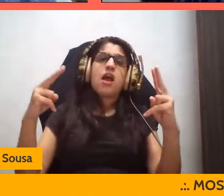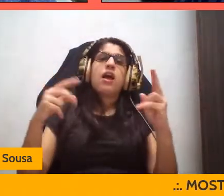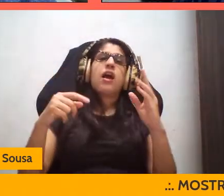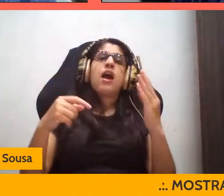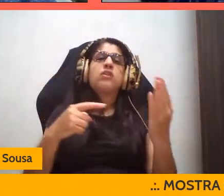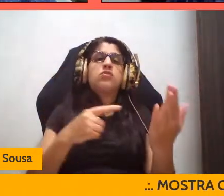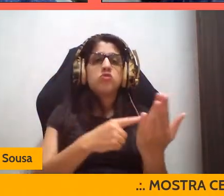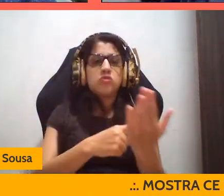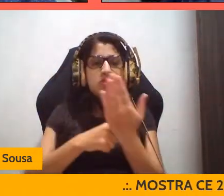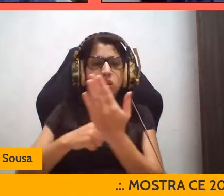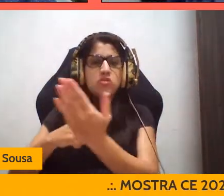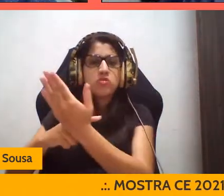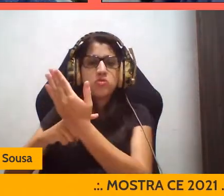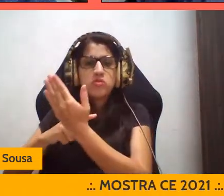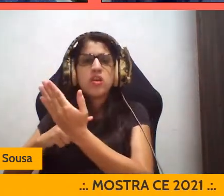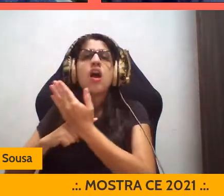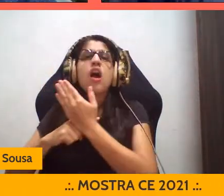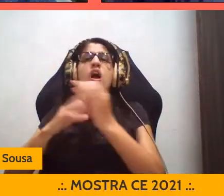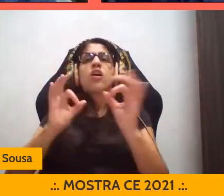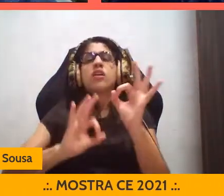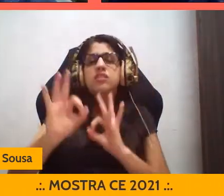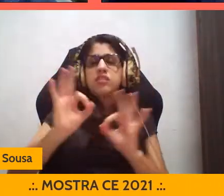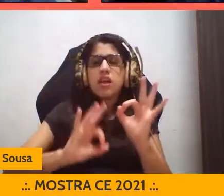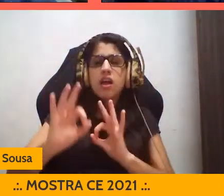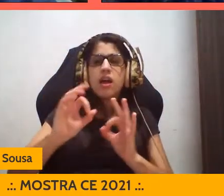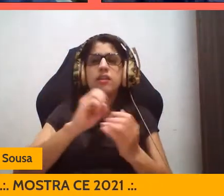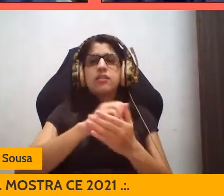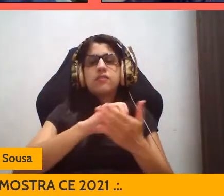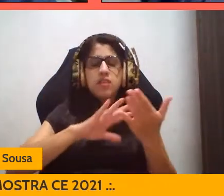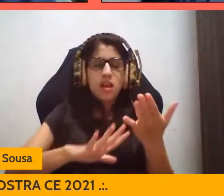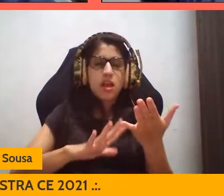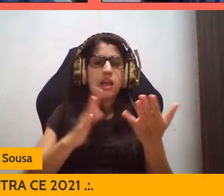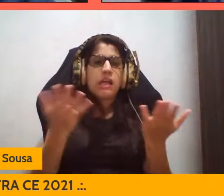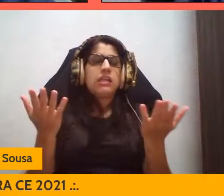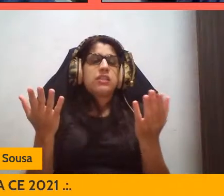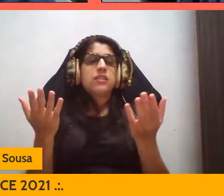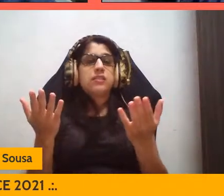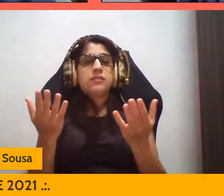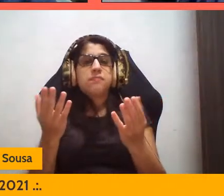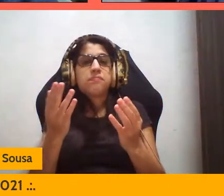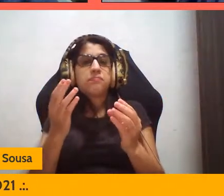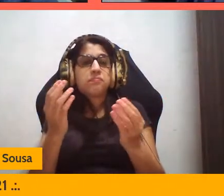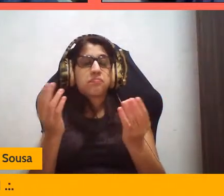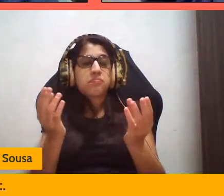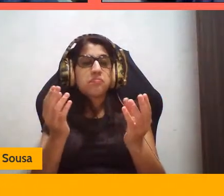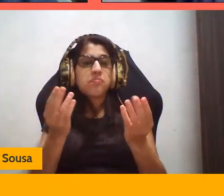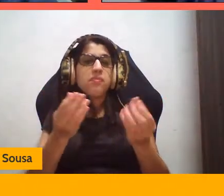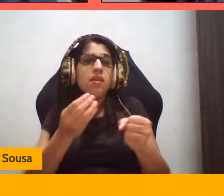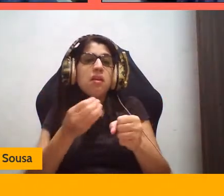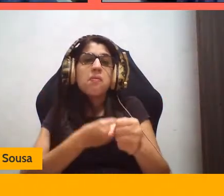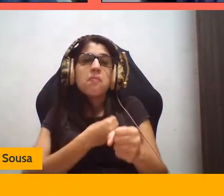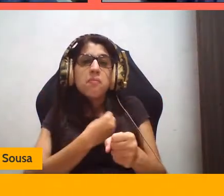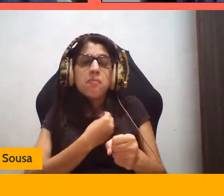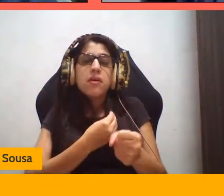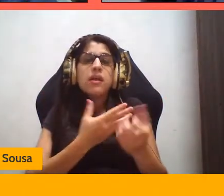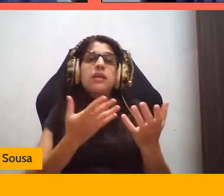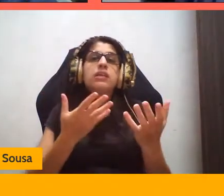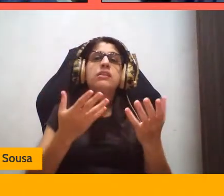organizar atividades que, em momentos normais, talvez seriam muito mais difíceis.